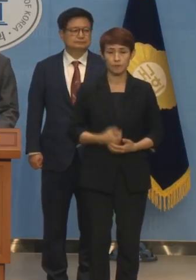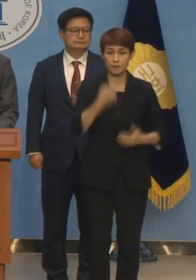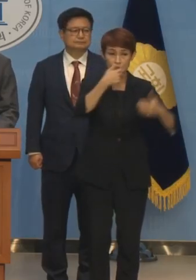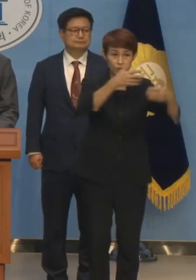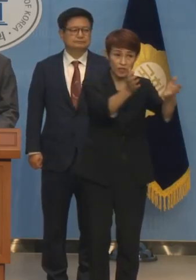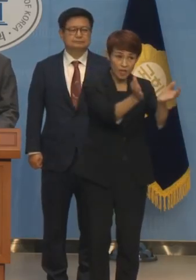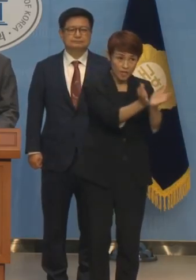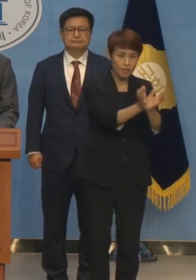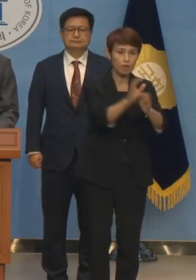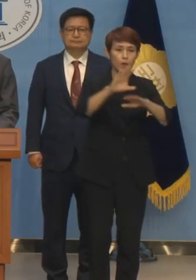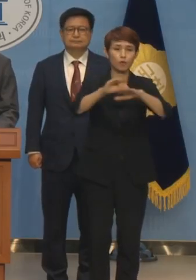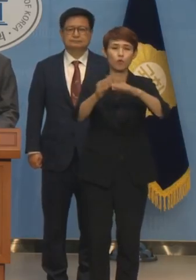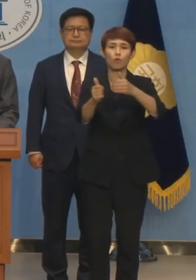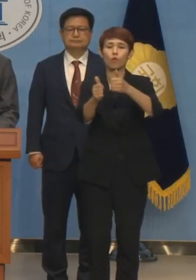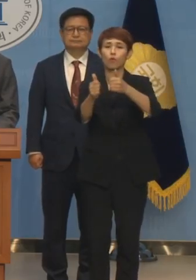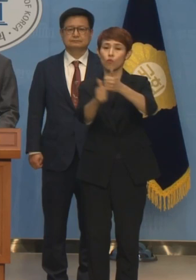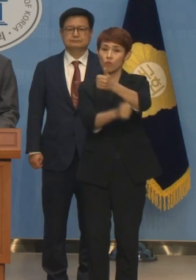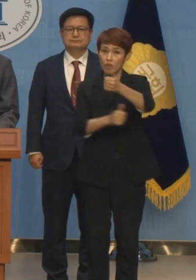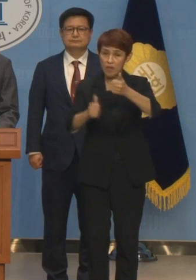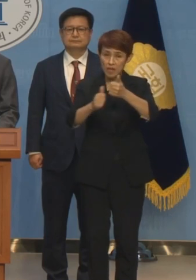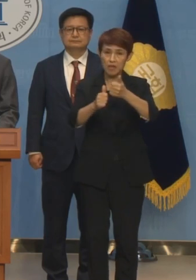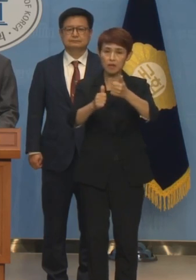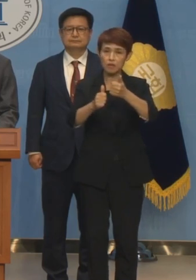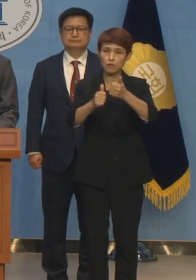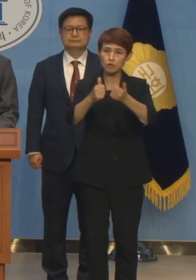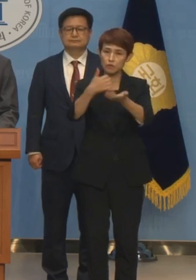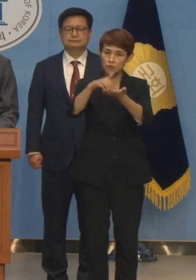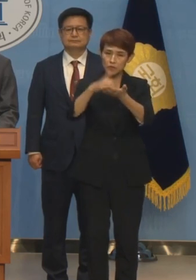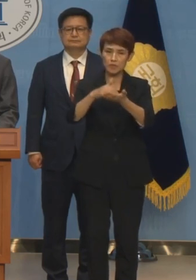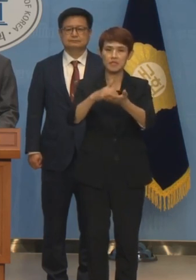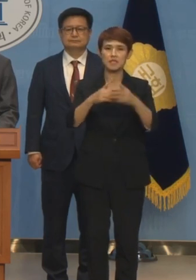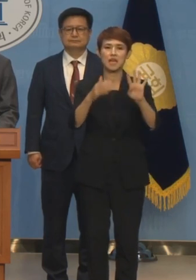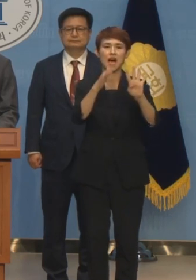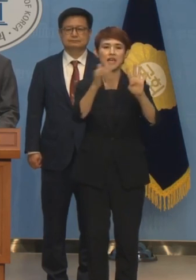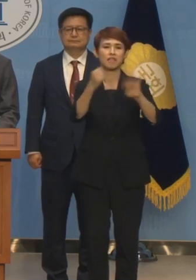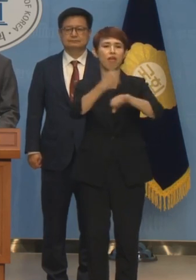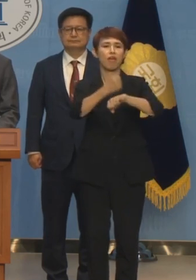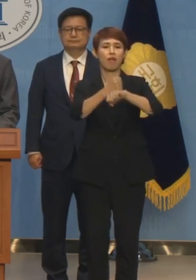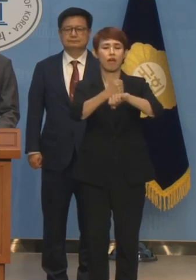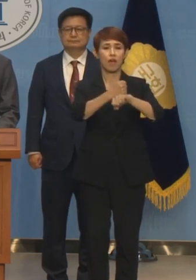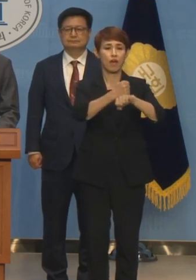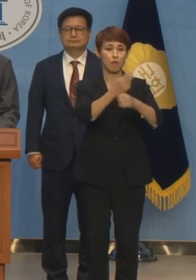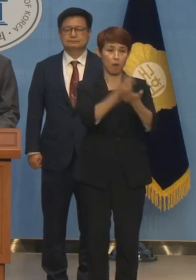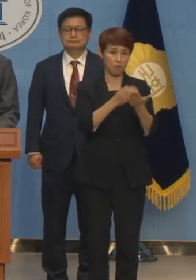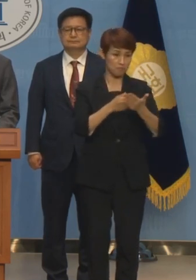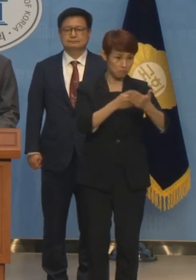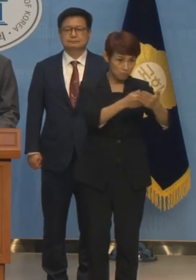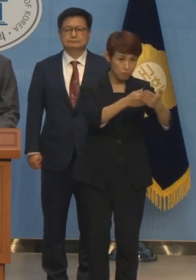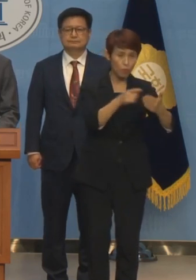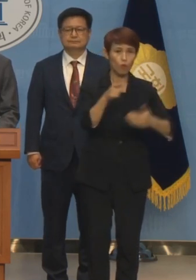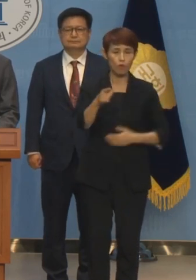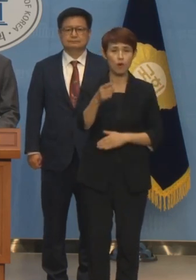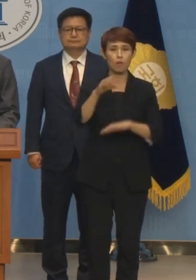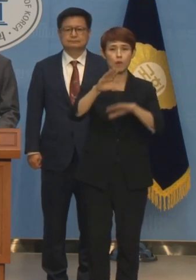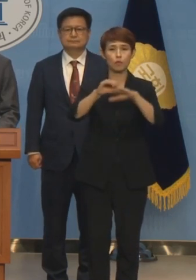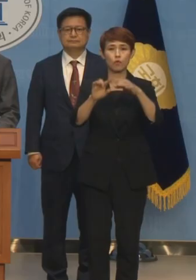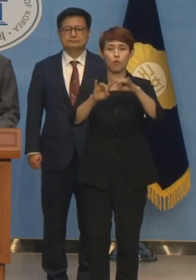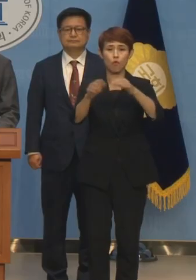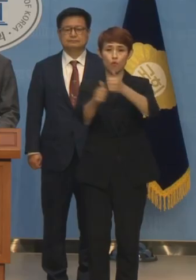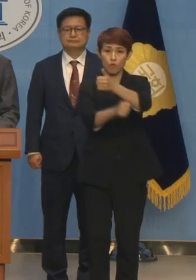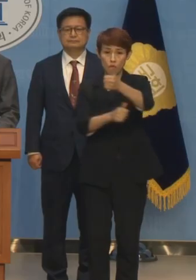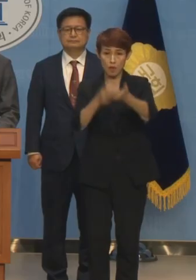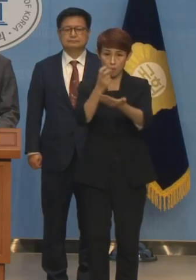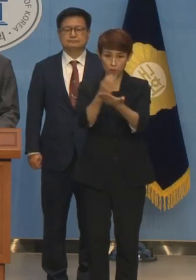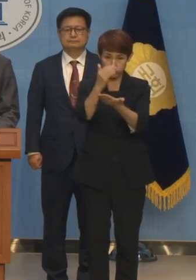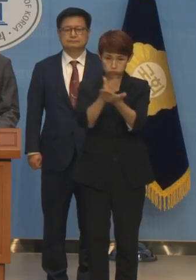민주당이 방통위 의사정족수를 4인으로 늘리는 법률 개정안을 낸 것 역시 기존의 방통위법 입법 취지와는 맞지